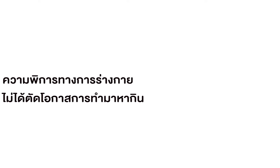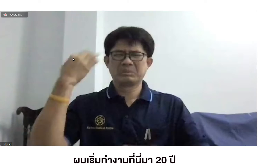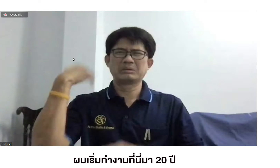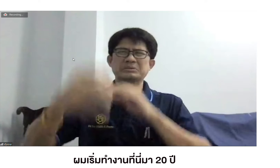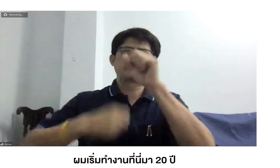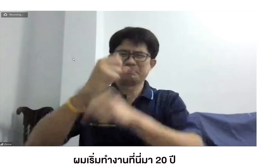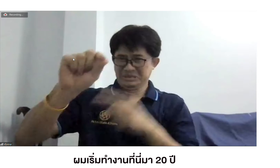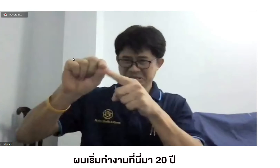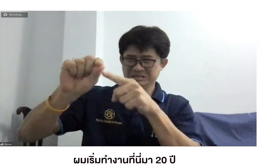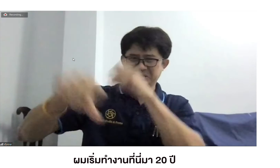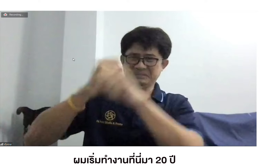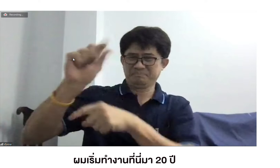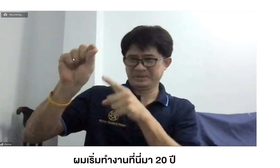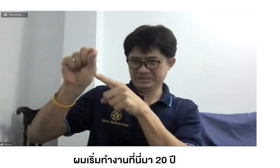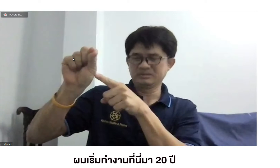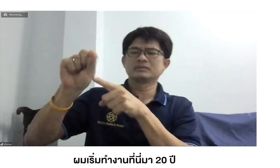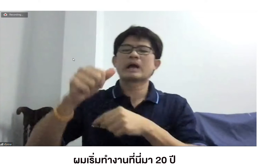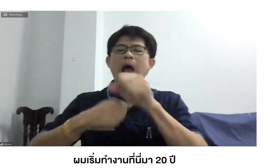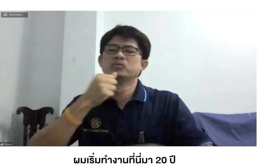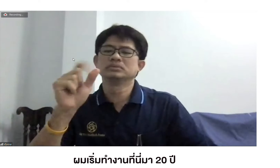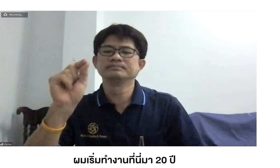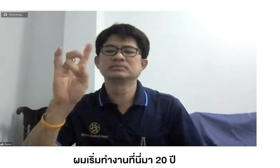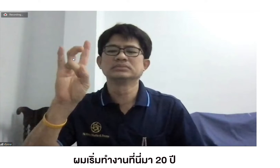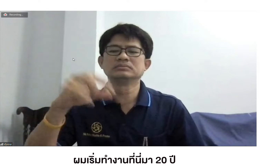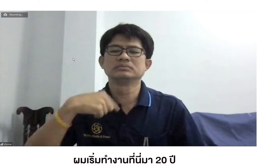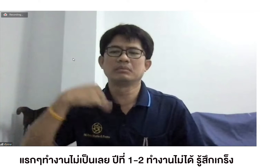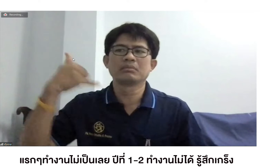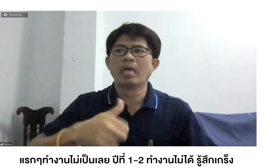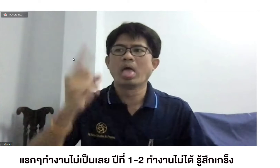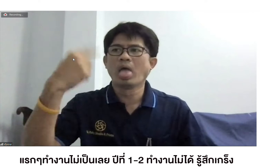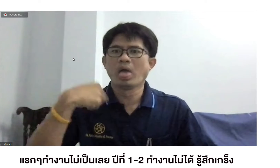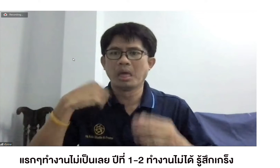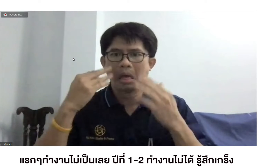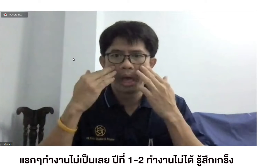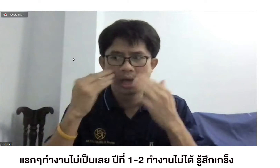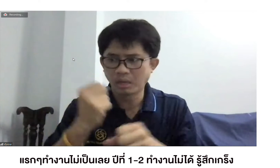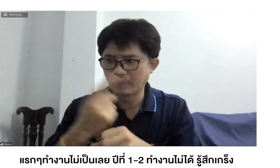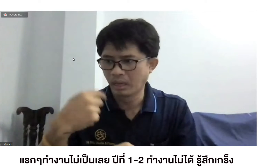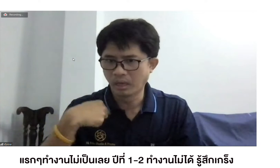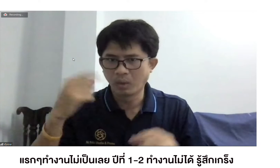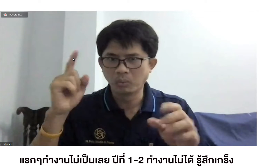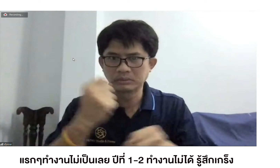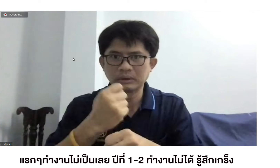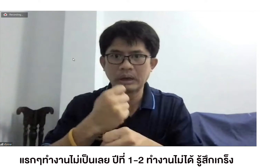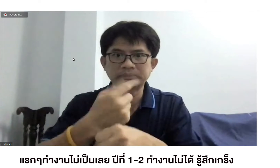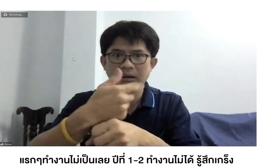ผมมาเริ่มทำงานที่นี่มา20ปีแล้วอะครับก็คือครั้งแรกเลยคือผมทำงานก็คือไม่เป็นเลยอะครับทำไม่